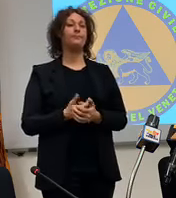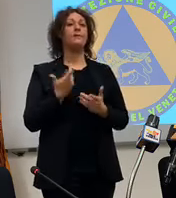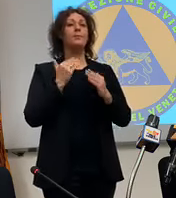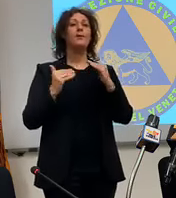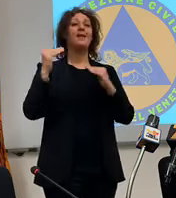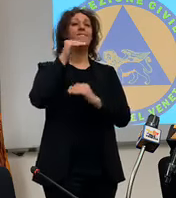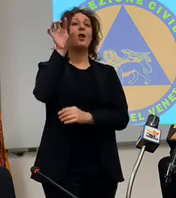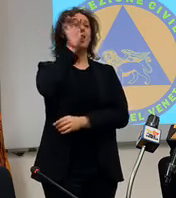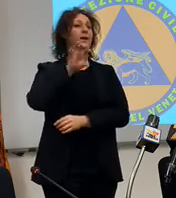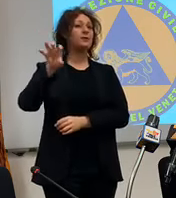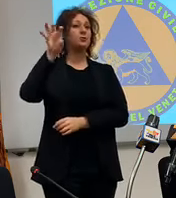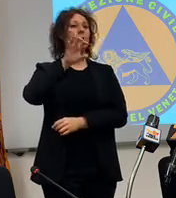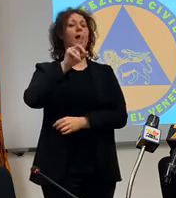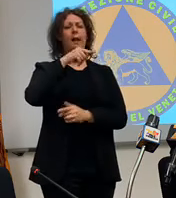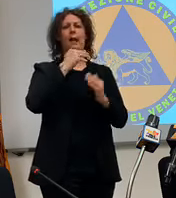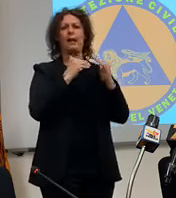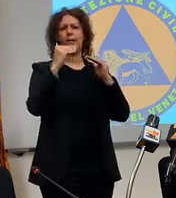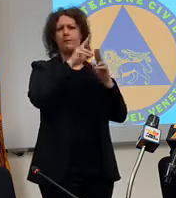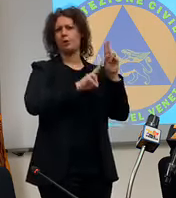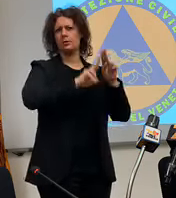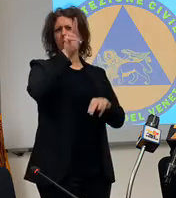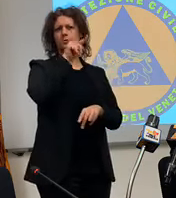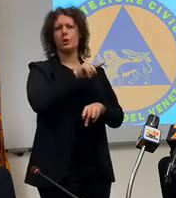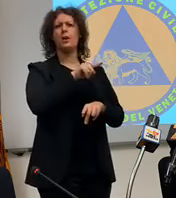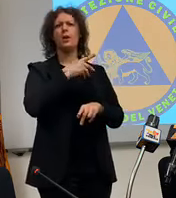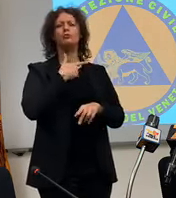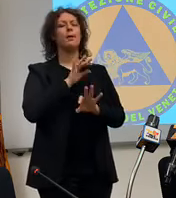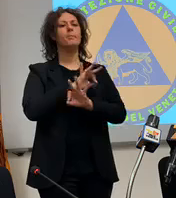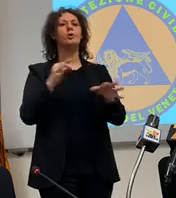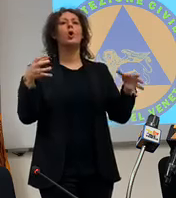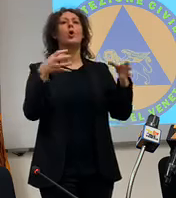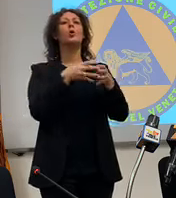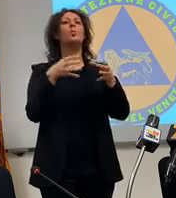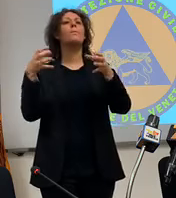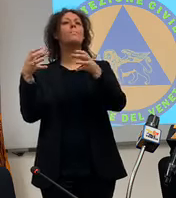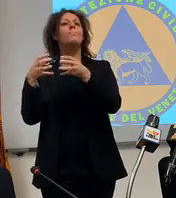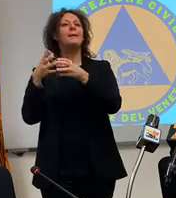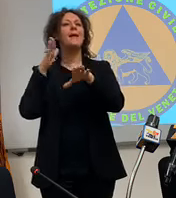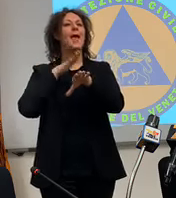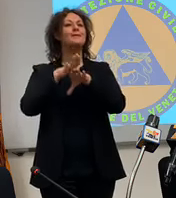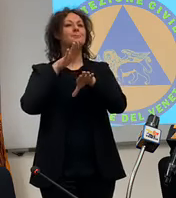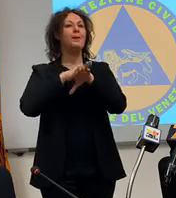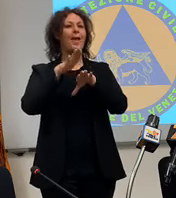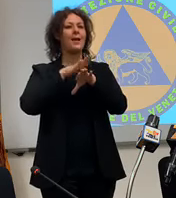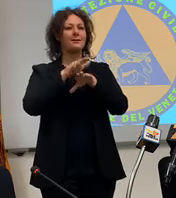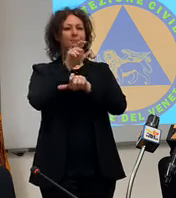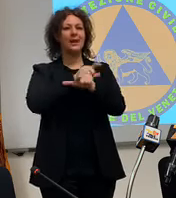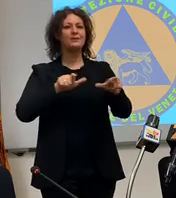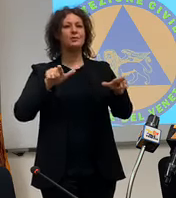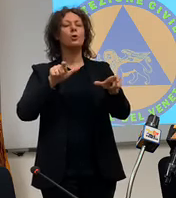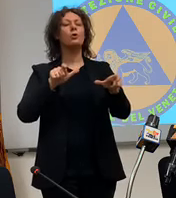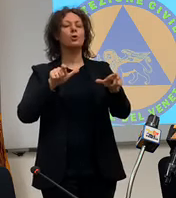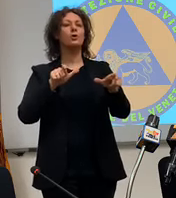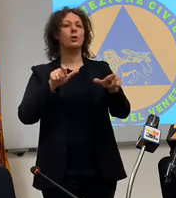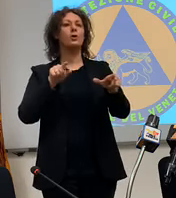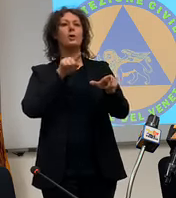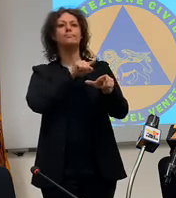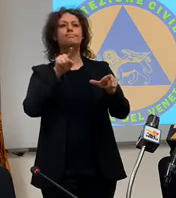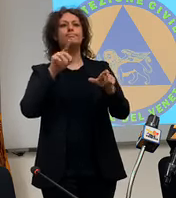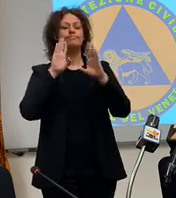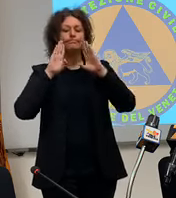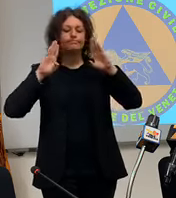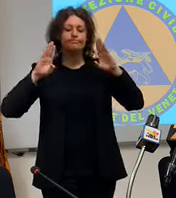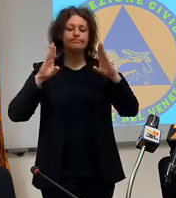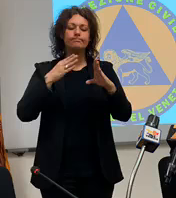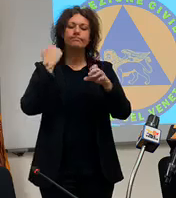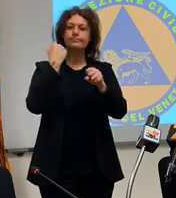che a livello nazionale dei gruppi di lavoro e degli esperti proprio che specificatamente Vanno